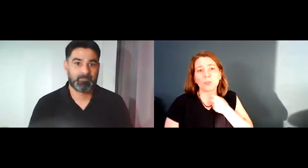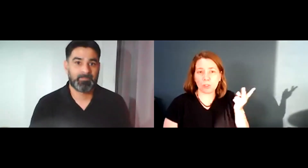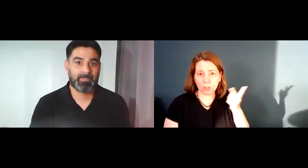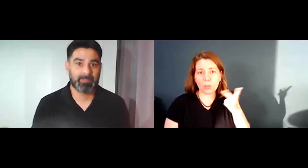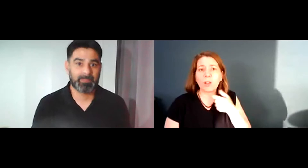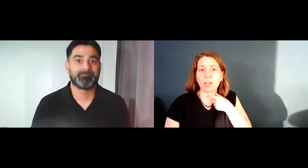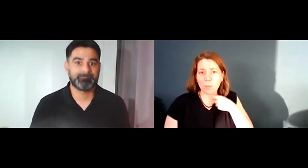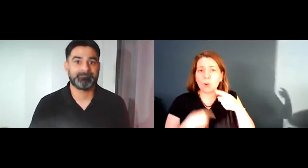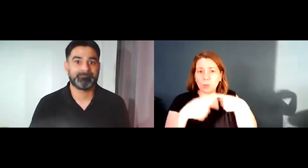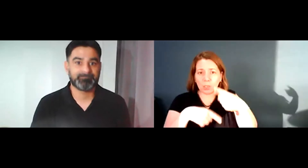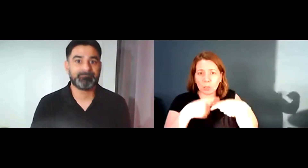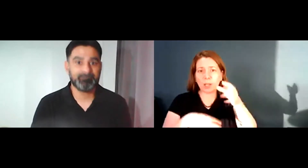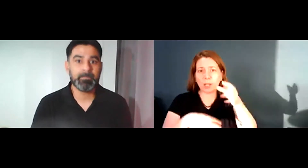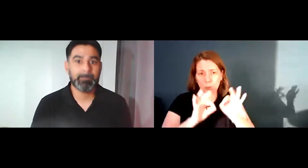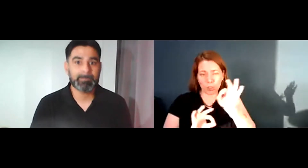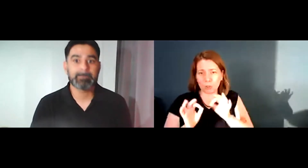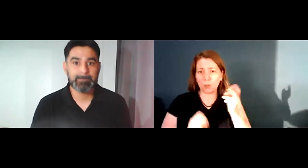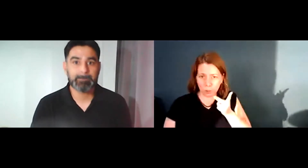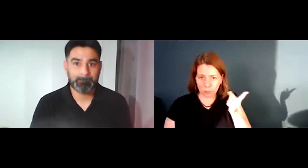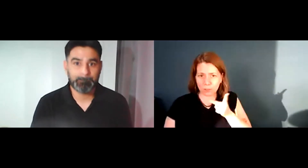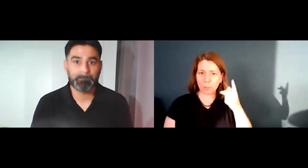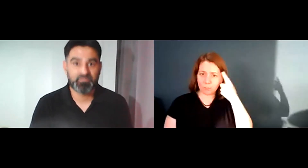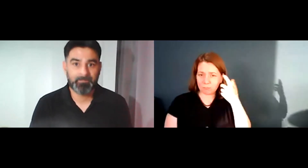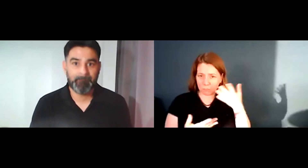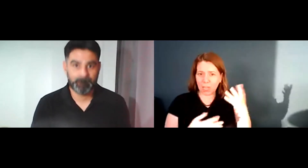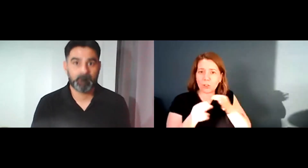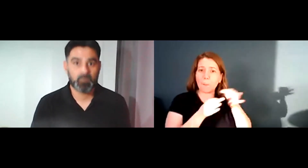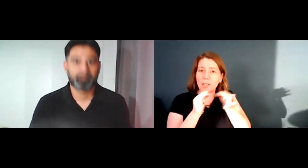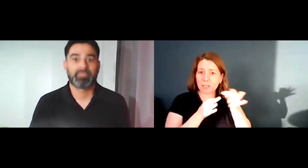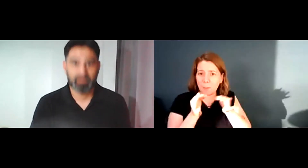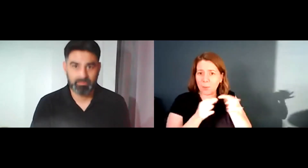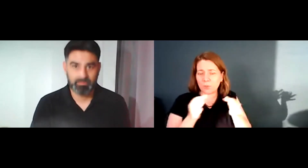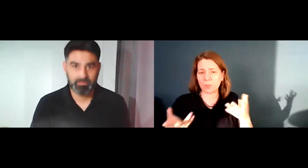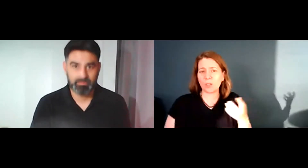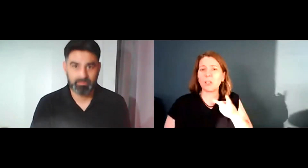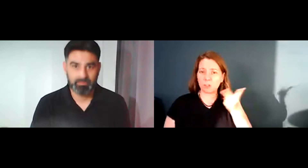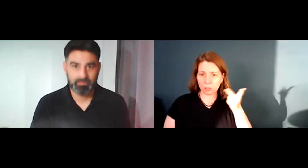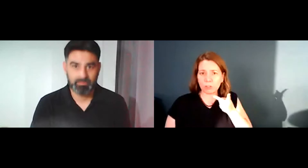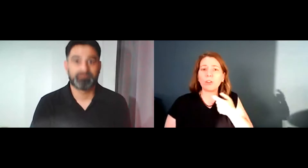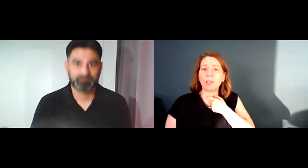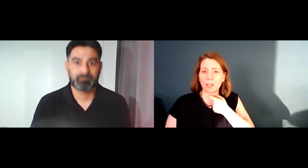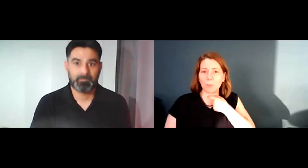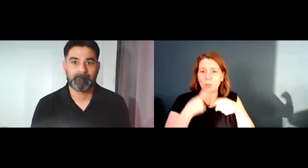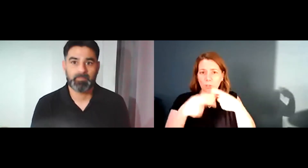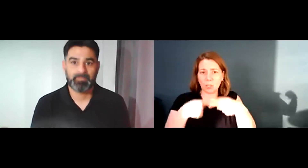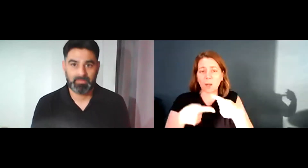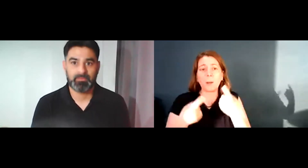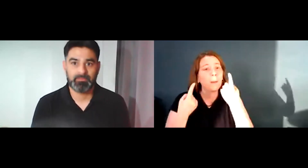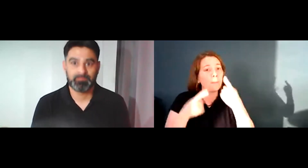Nosotros dos queremos continuar en el proyecto. Los dos conversamos que nosotros dos queremos continuar.